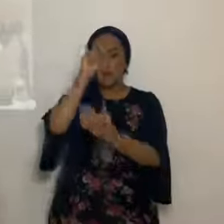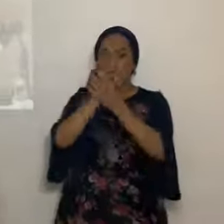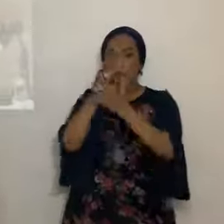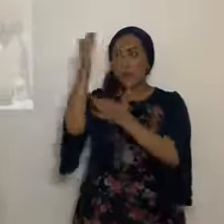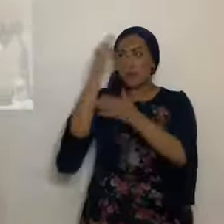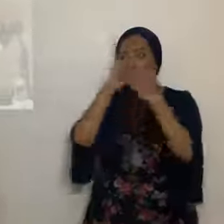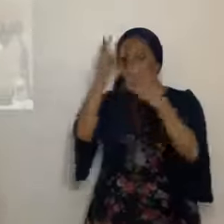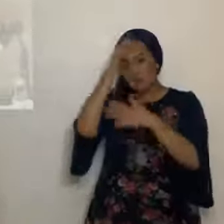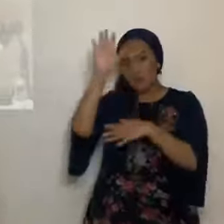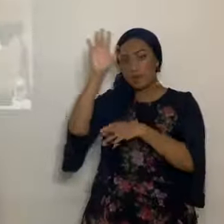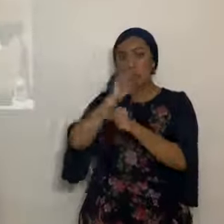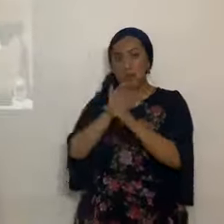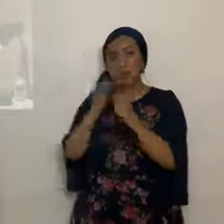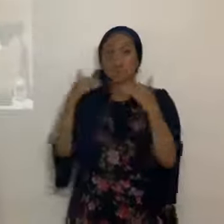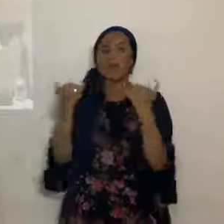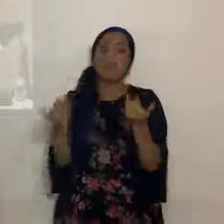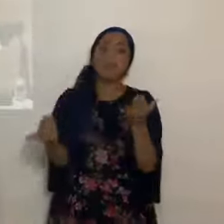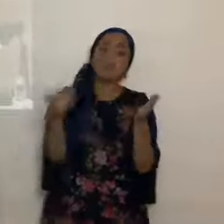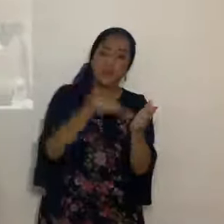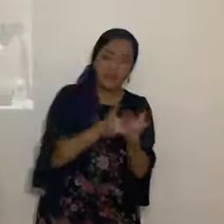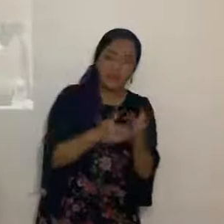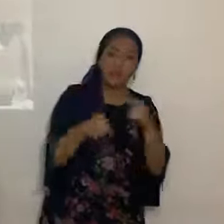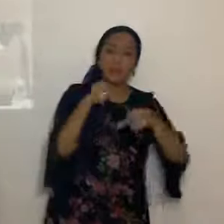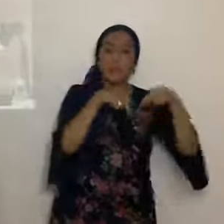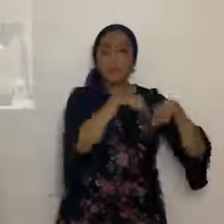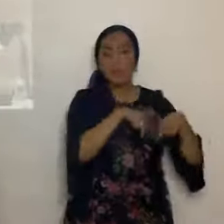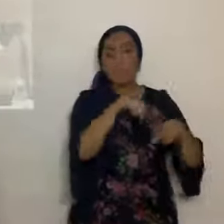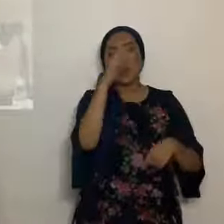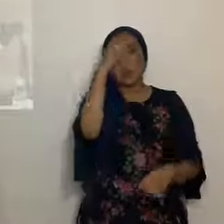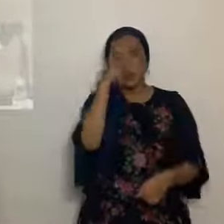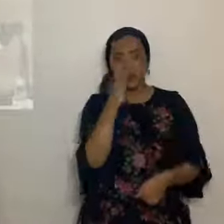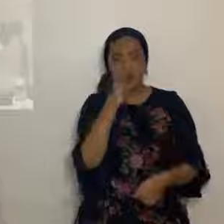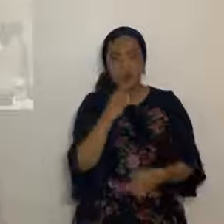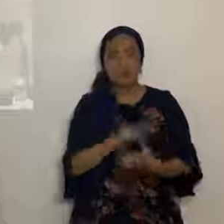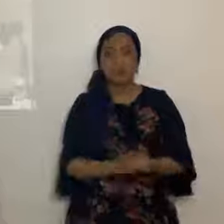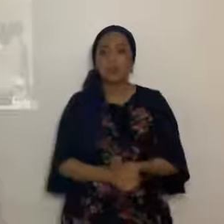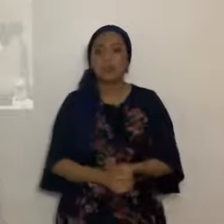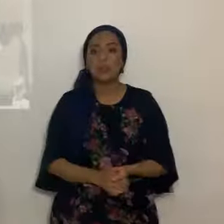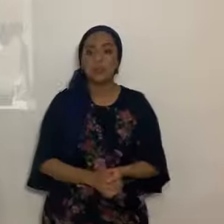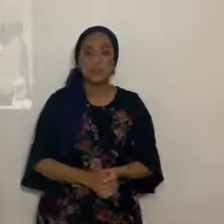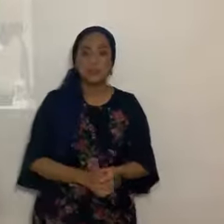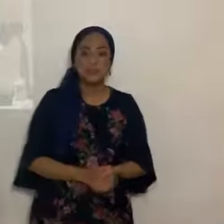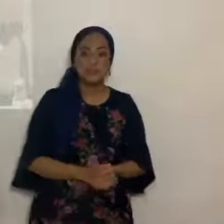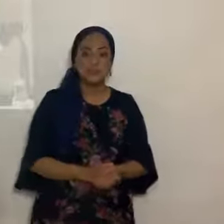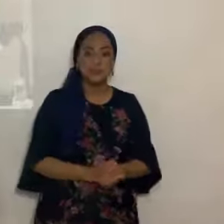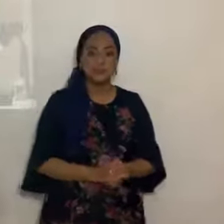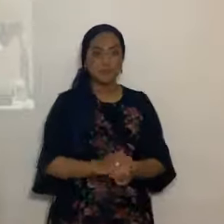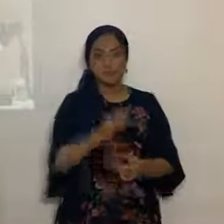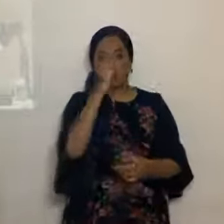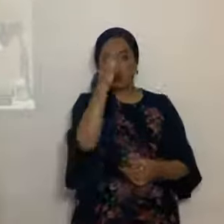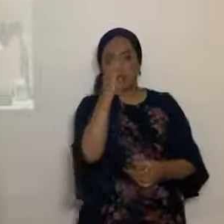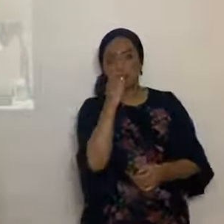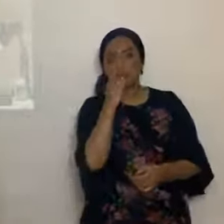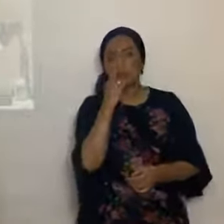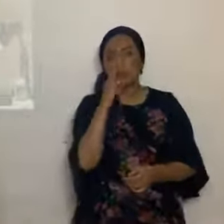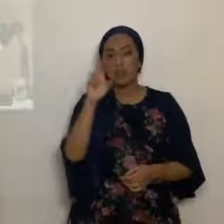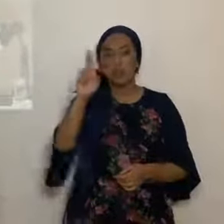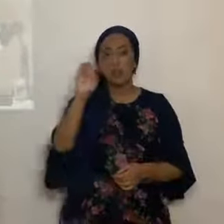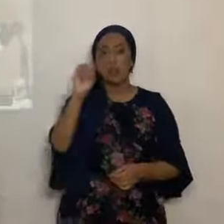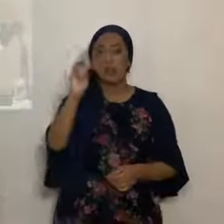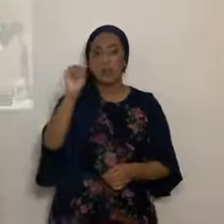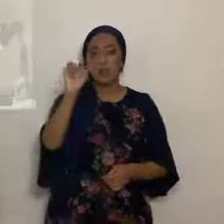promesas. Ahora, nuevamente vamos a Romanos, por favor, a Romanos, la carta a los Romanos, y vamos a ver en este